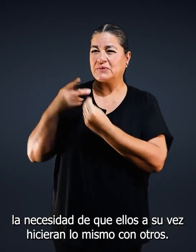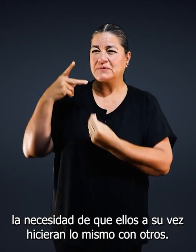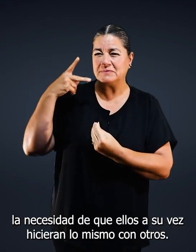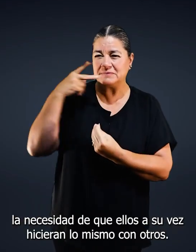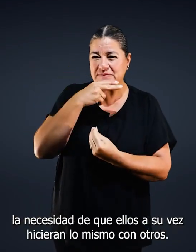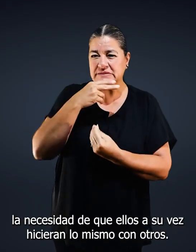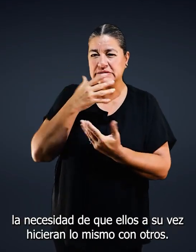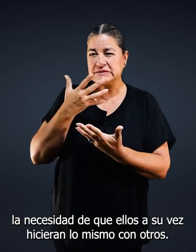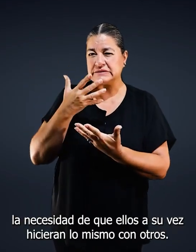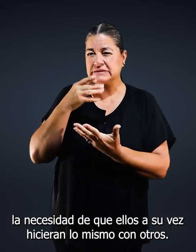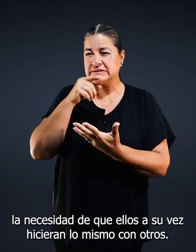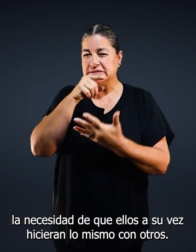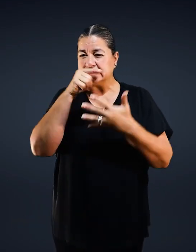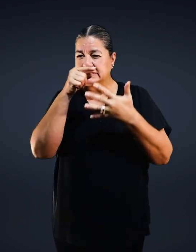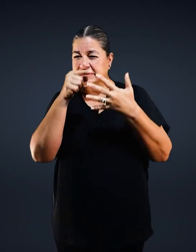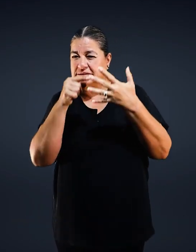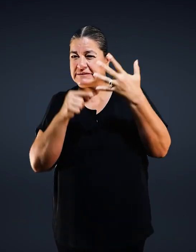vez hicieran lo mismo con otros.